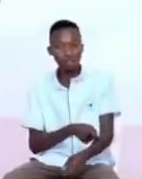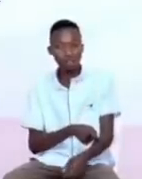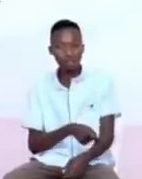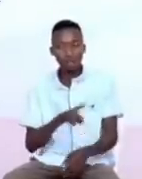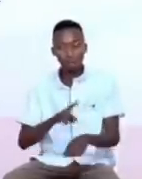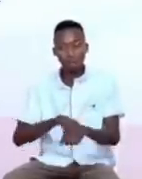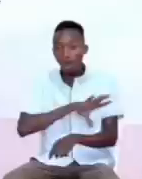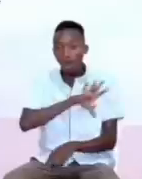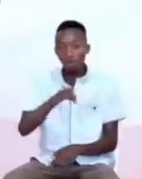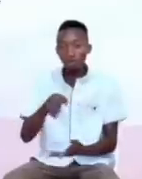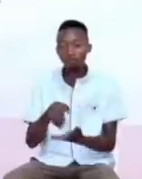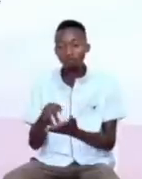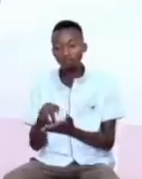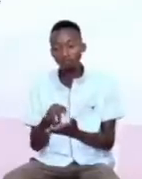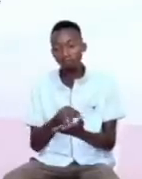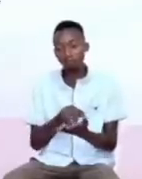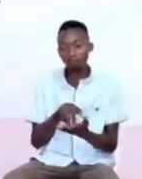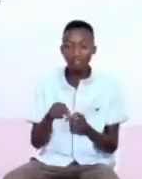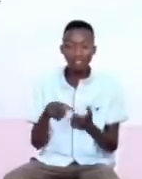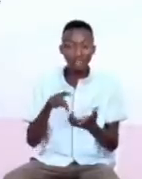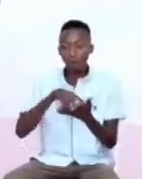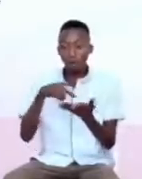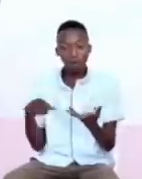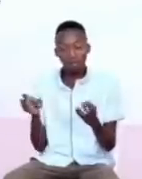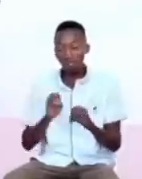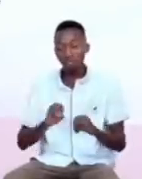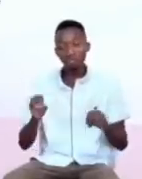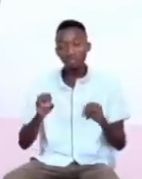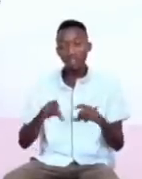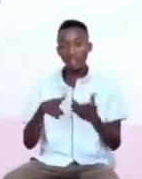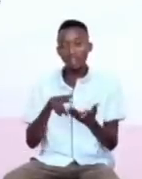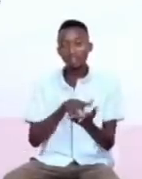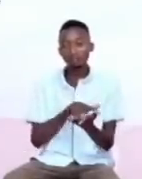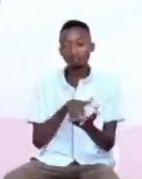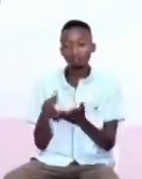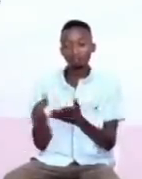ovyo wanazunguka lakini wako hapo hapo.